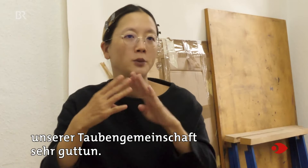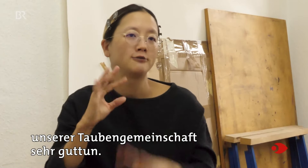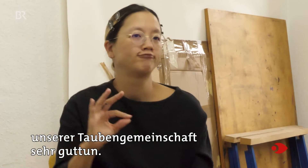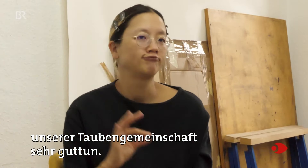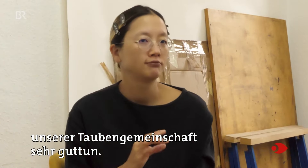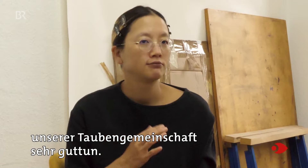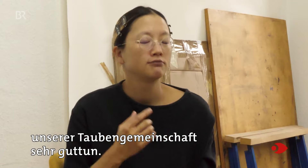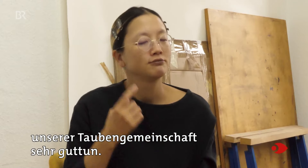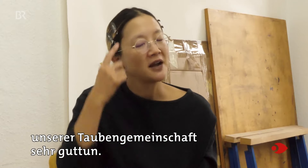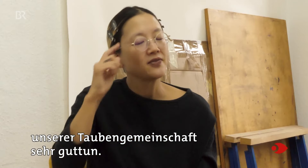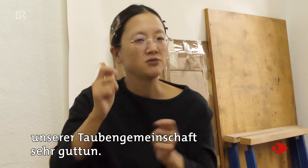gut tun.